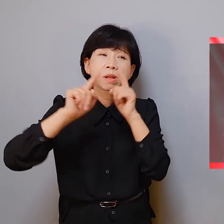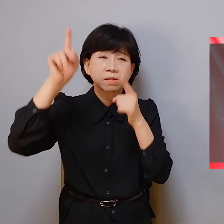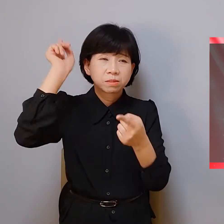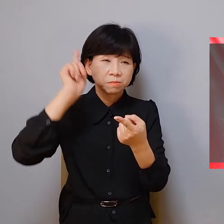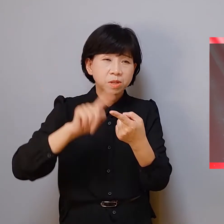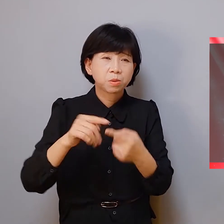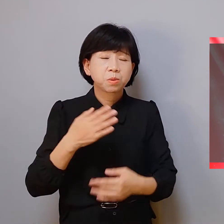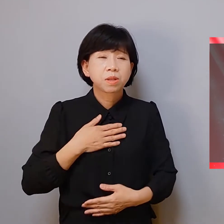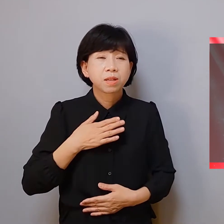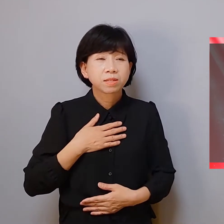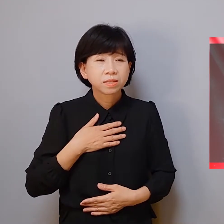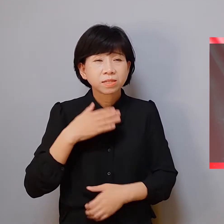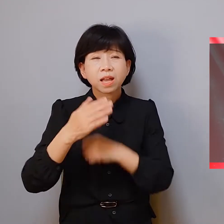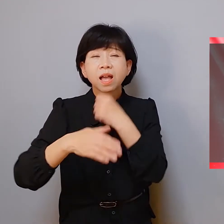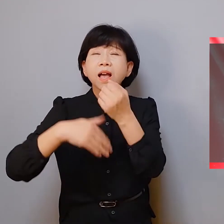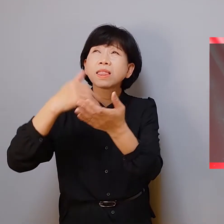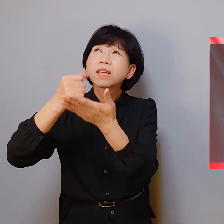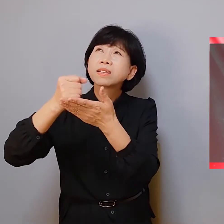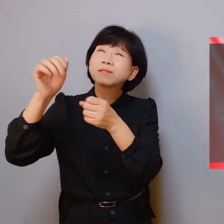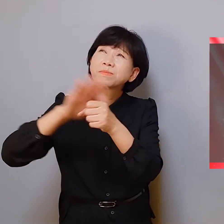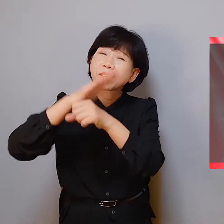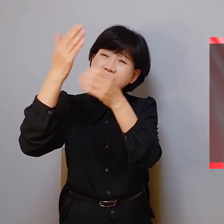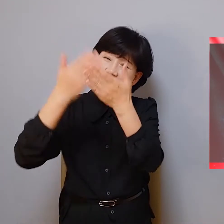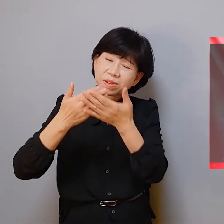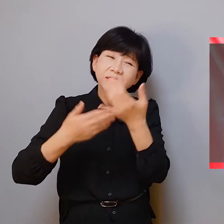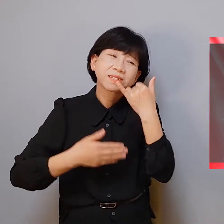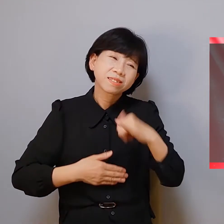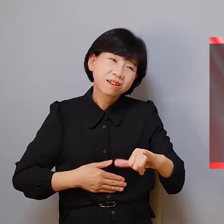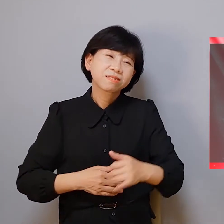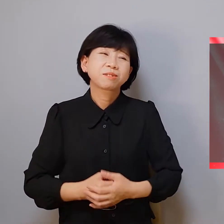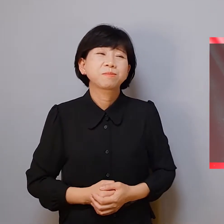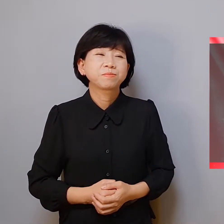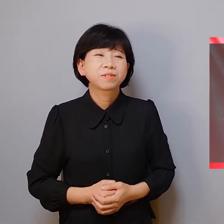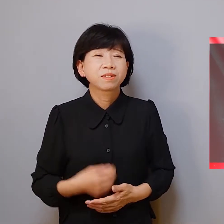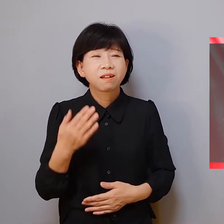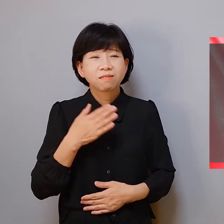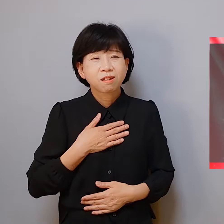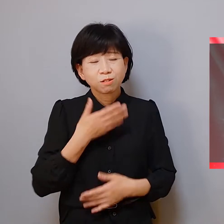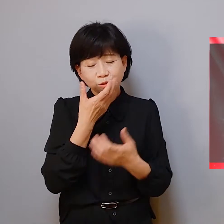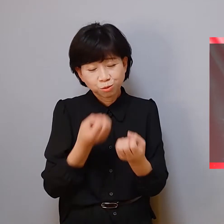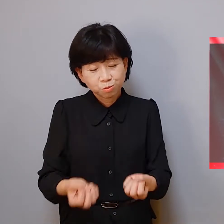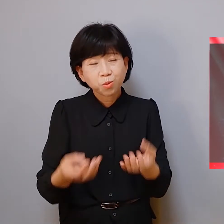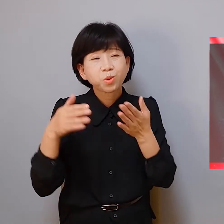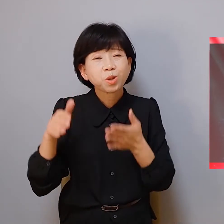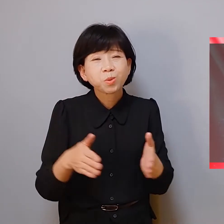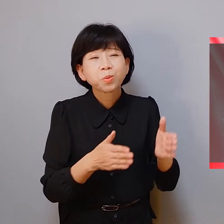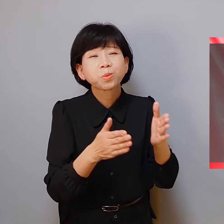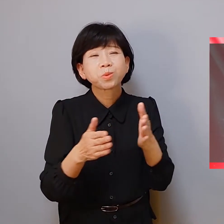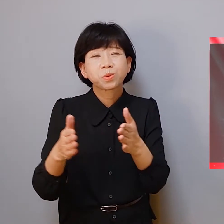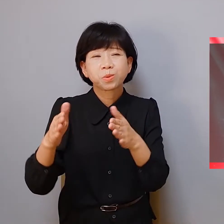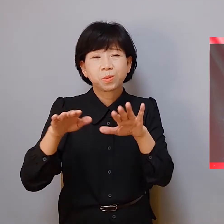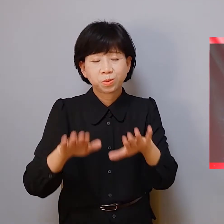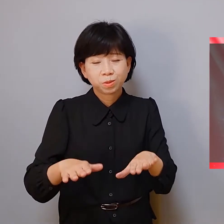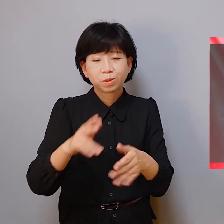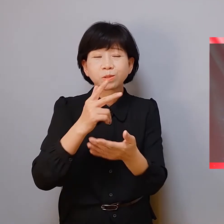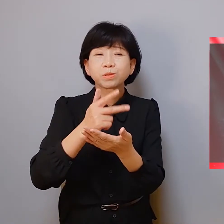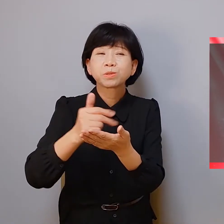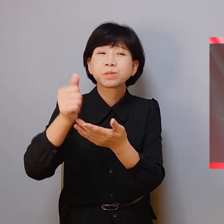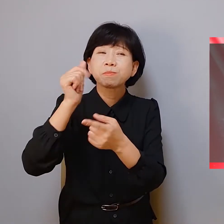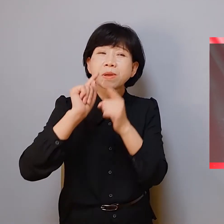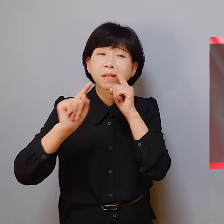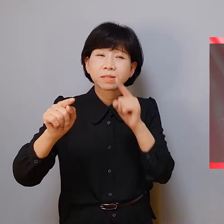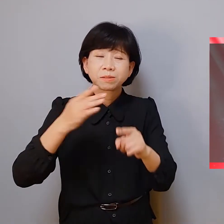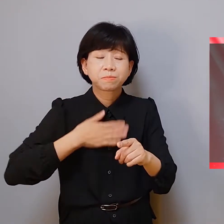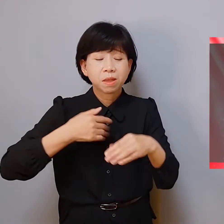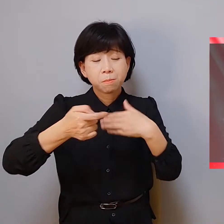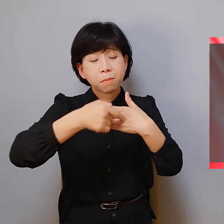주께서 말씀하신 대로 나는 하나님의 사랑받는 자녀입니다. 나는 축복의 통로입니다. 오늘도